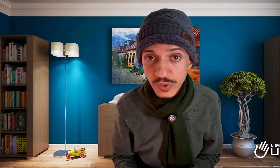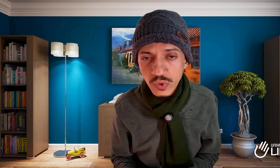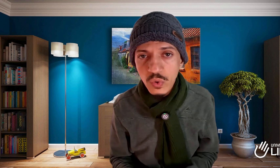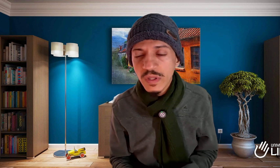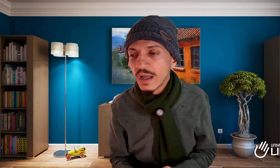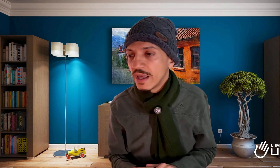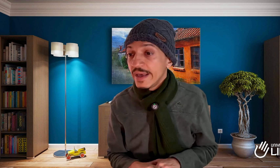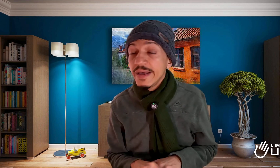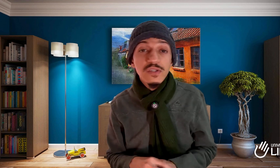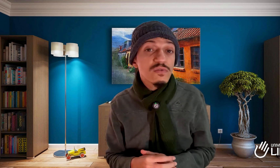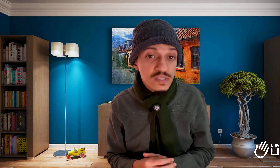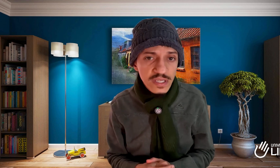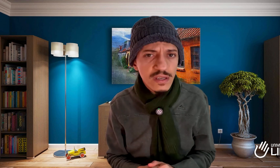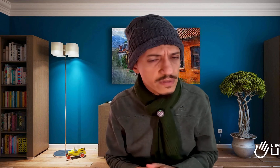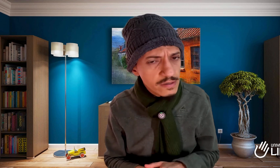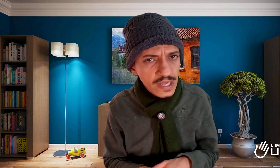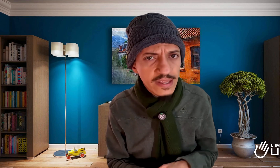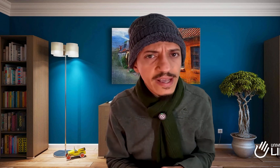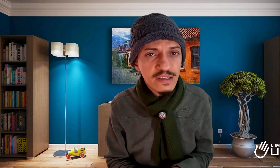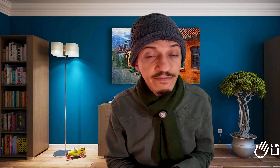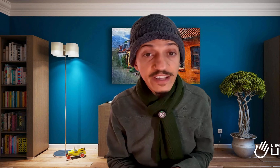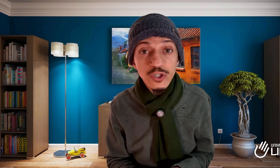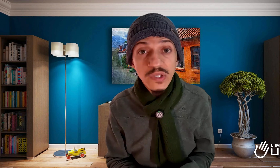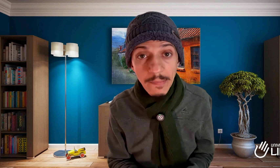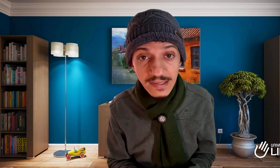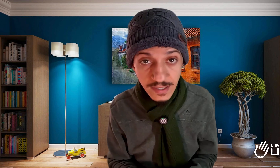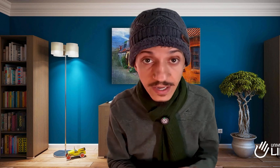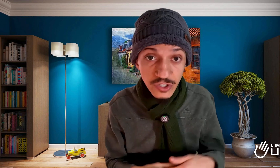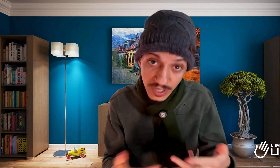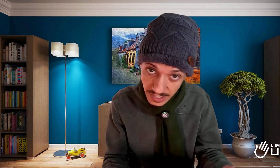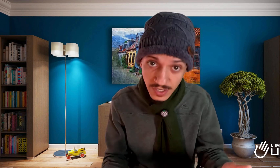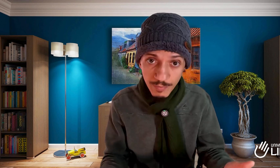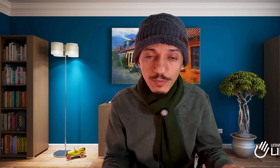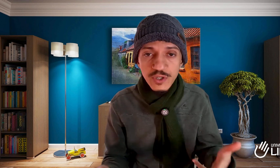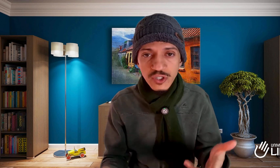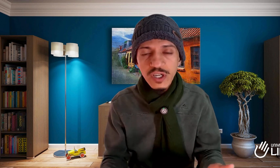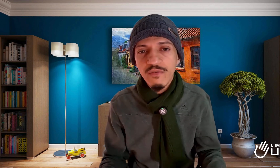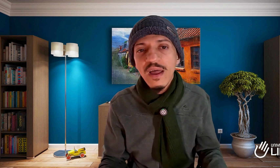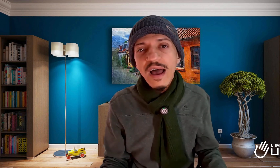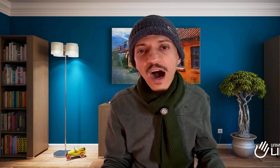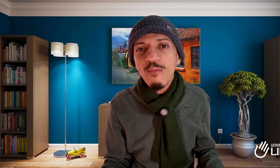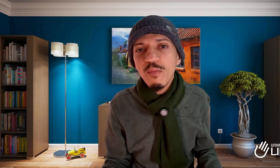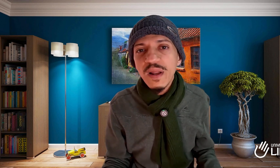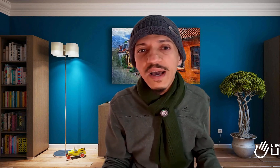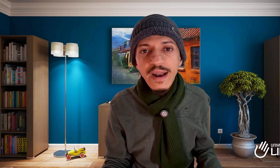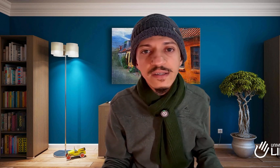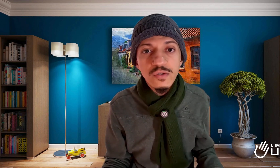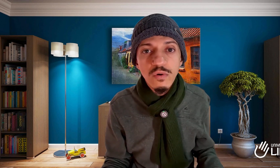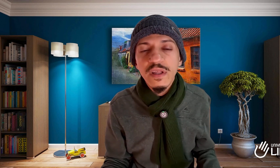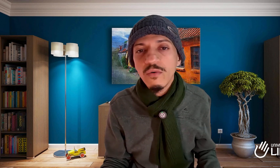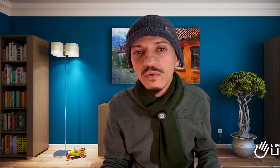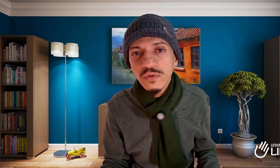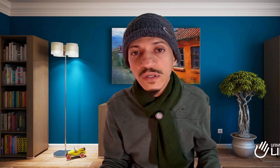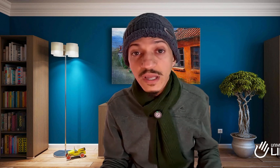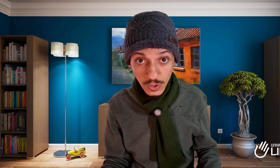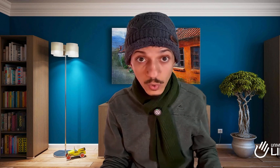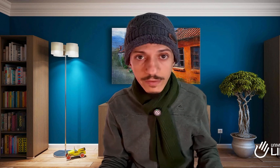surda. E isso sim, eu tenho certeza, vai te ajudar bastante. E esse é o meu objetivo ao publicar esses conteúdos gratuitos